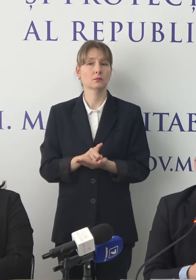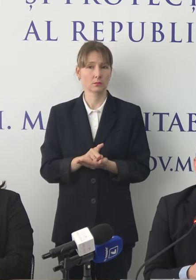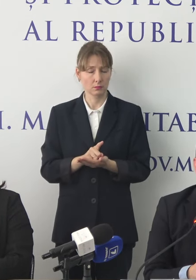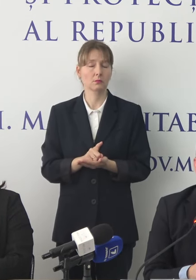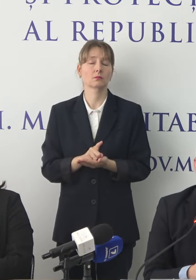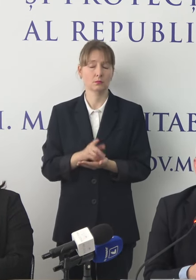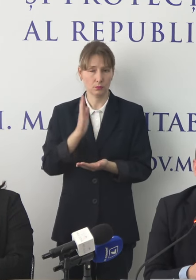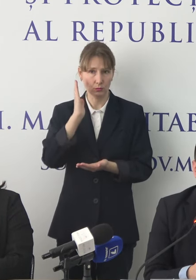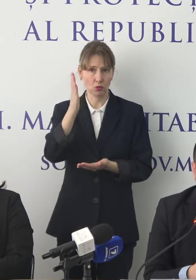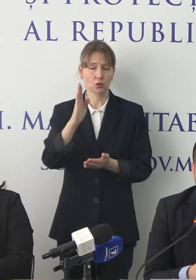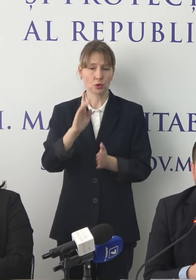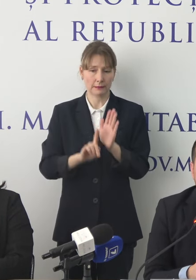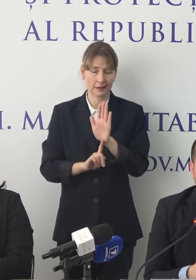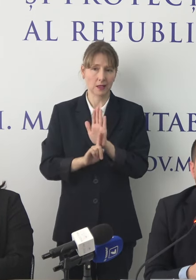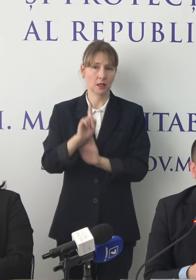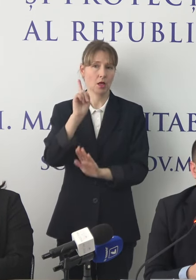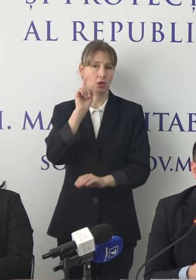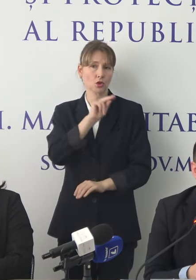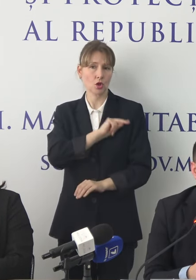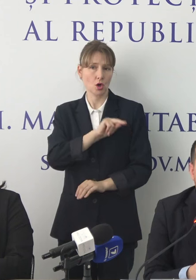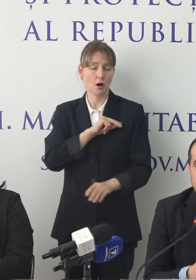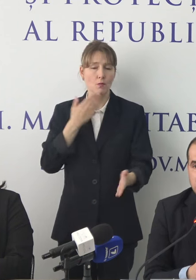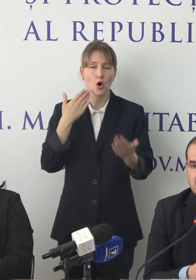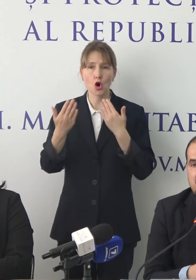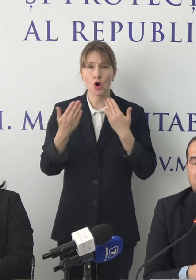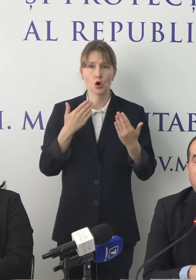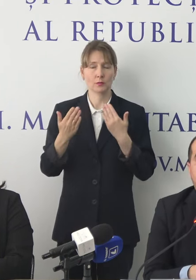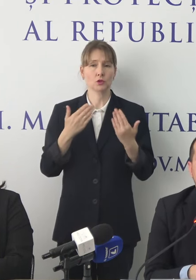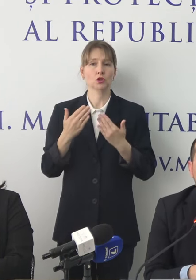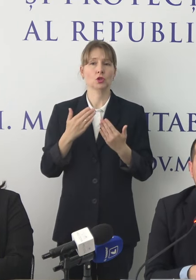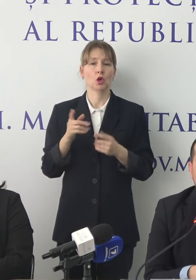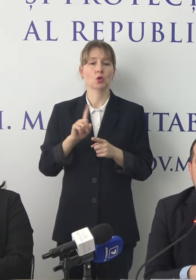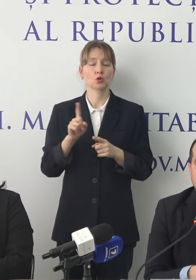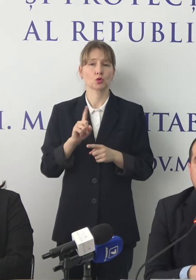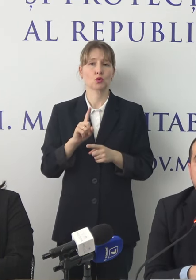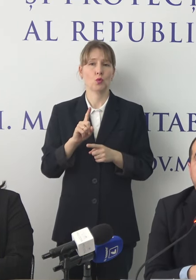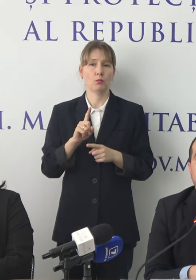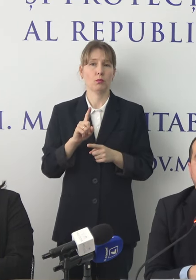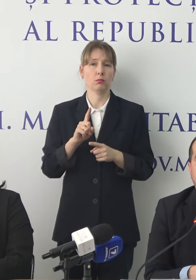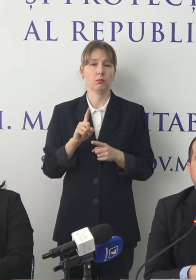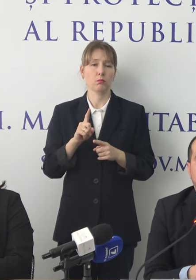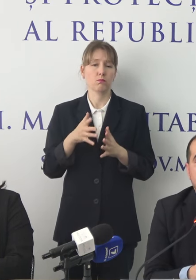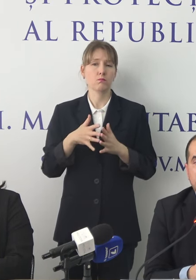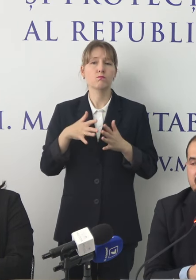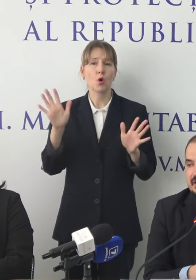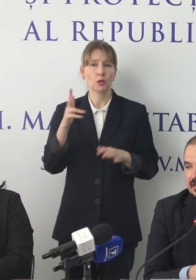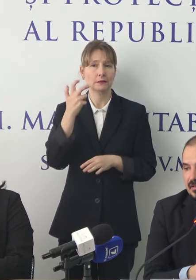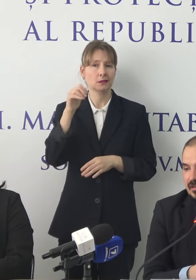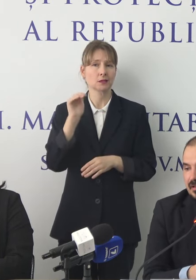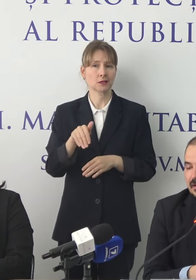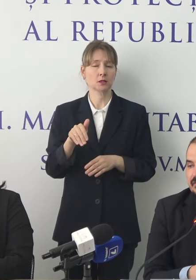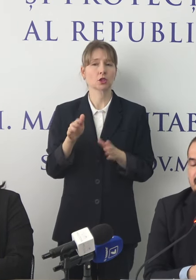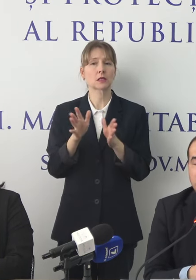demara în scurt timp un efort de comunicare și împuternicire a peste 300.000 de familii, 300.000